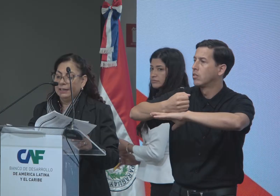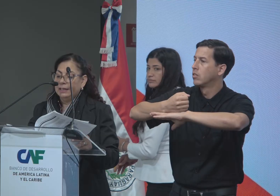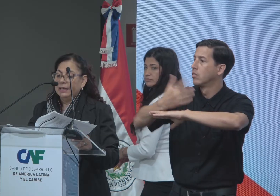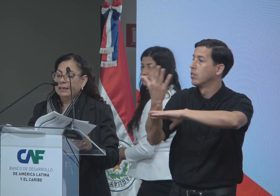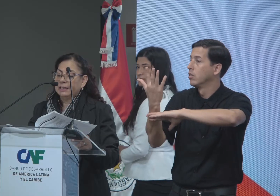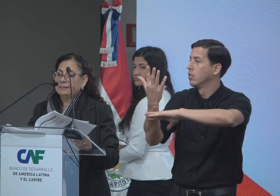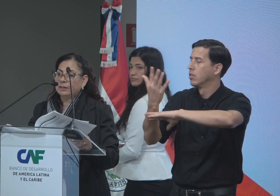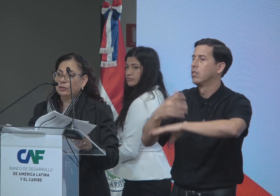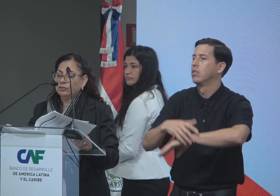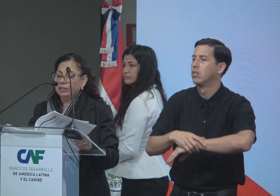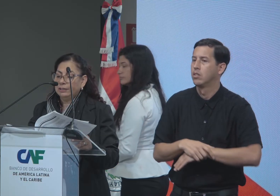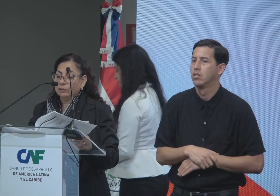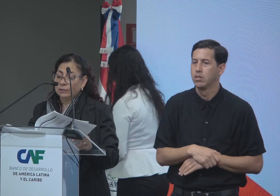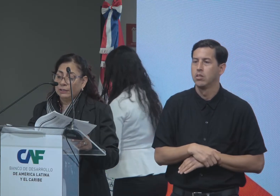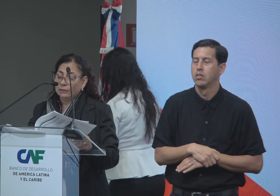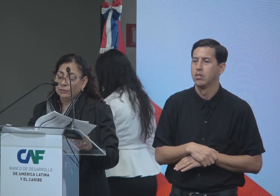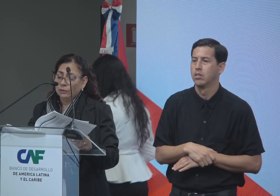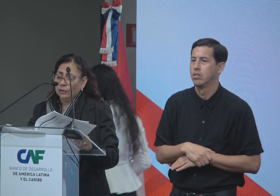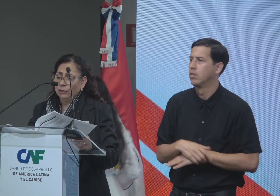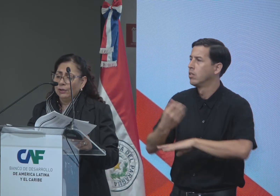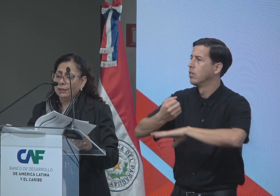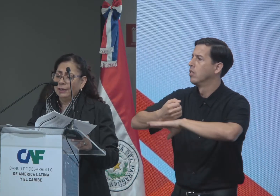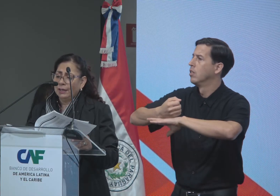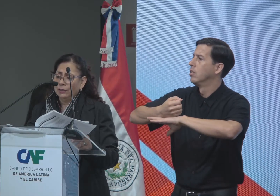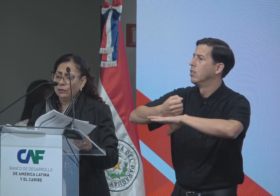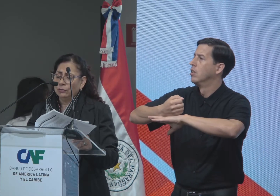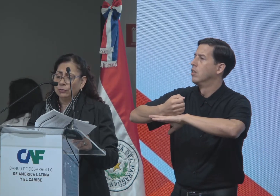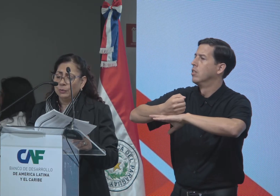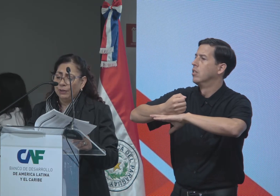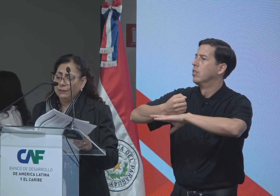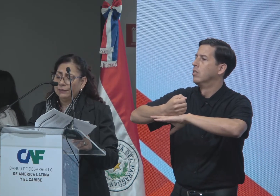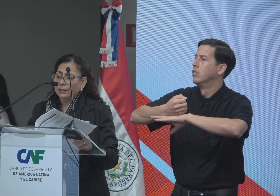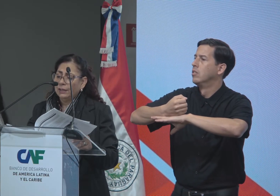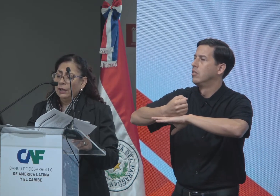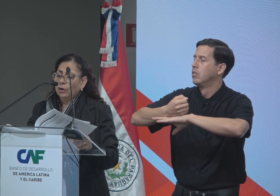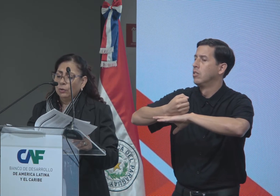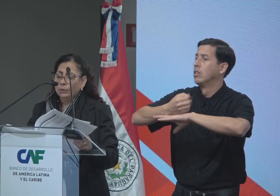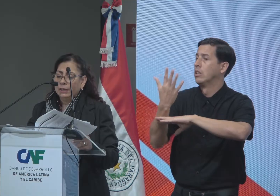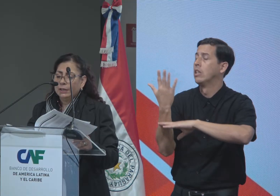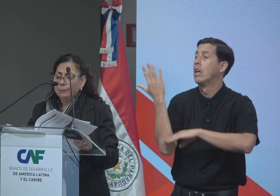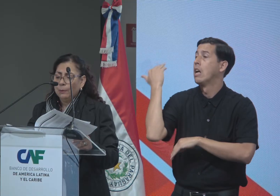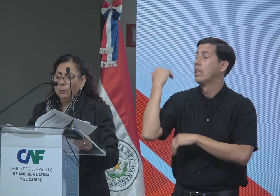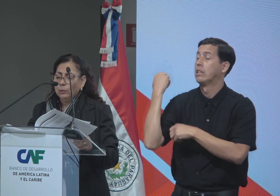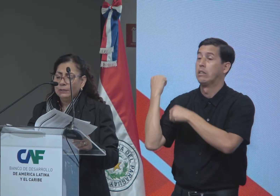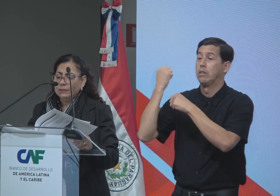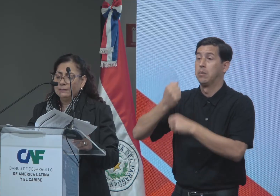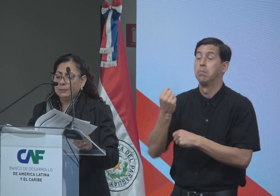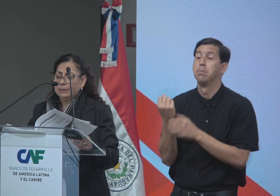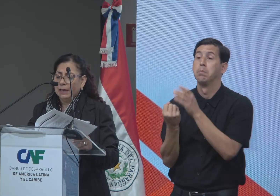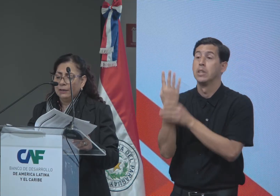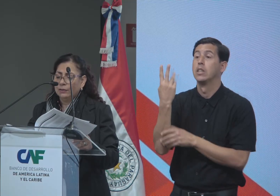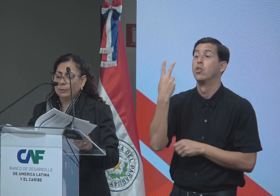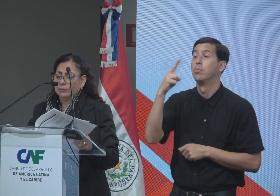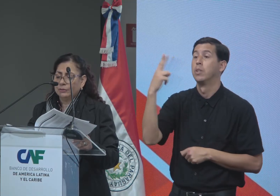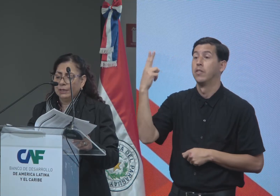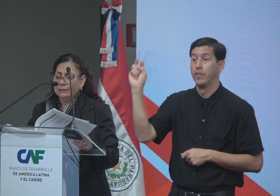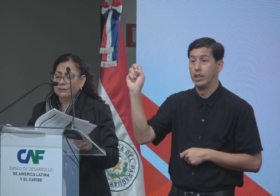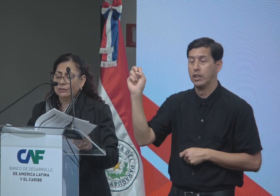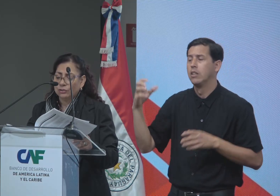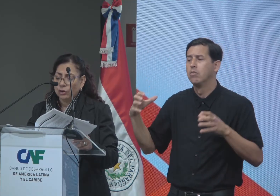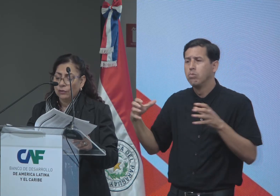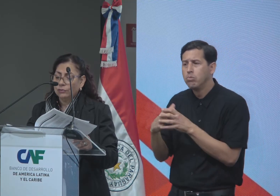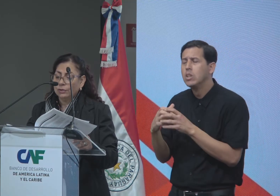civil que se consolidó en el año 2020 con un equipo multidisciplinario de